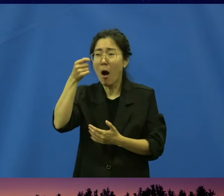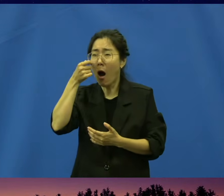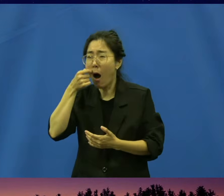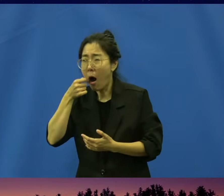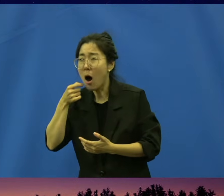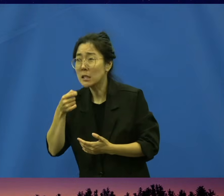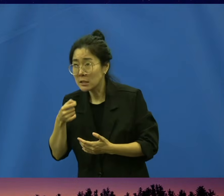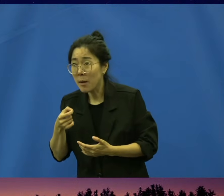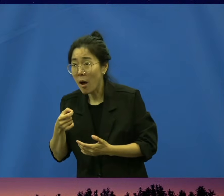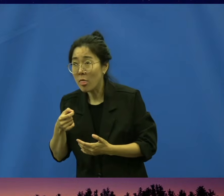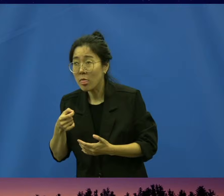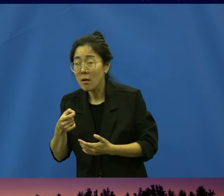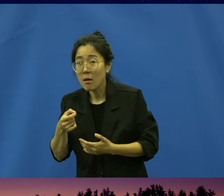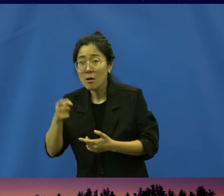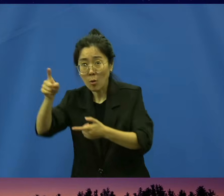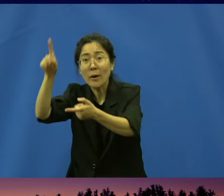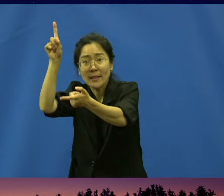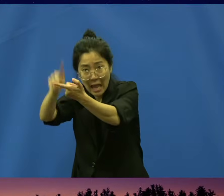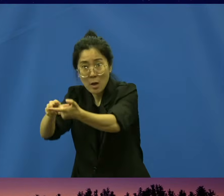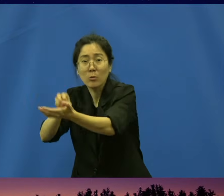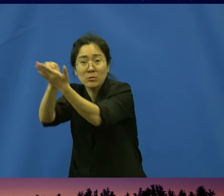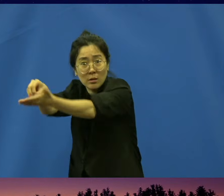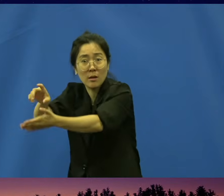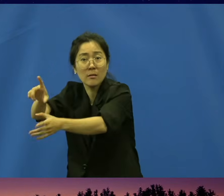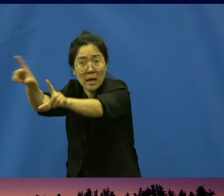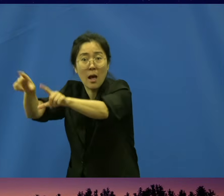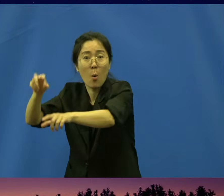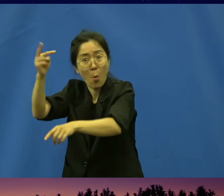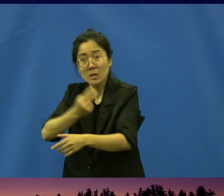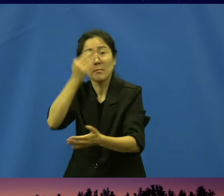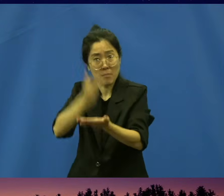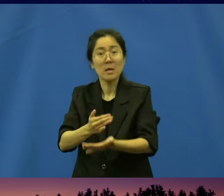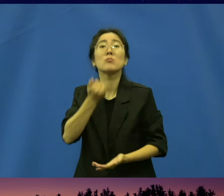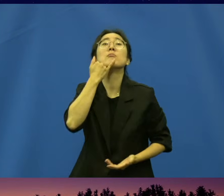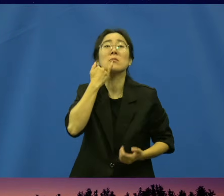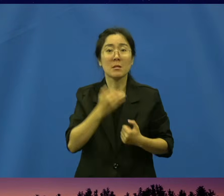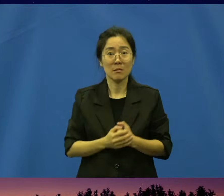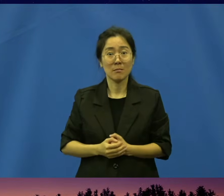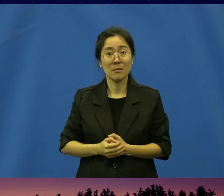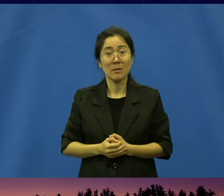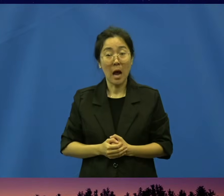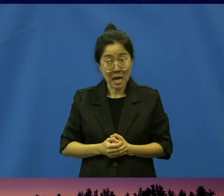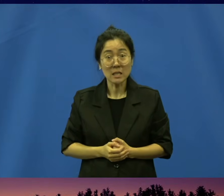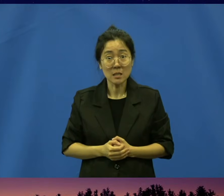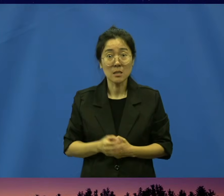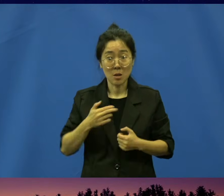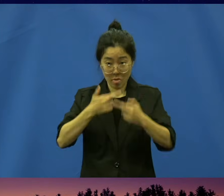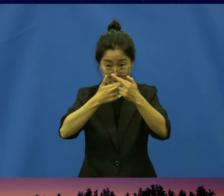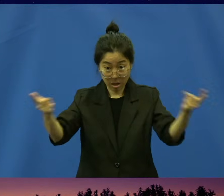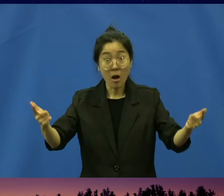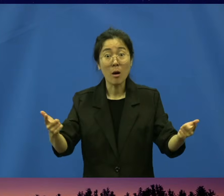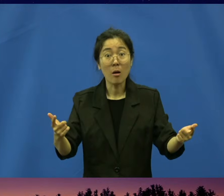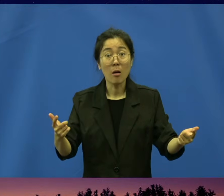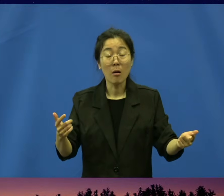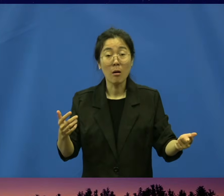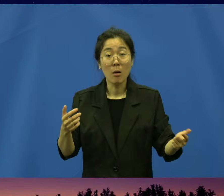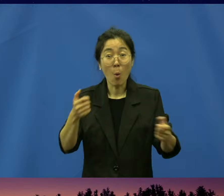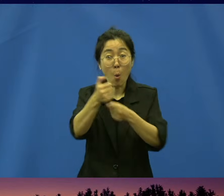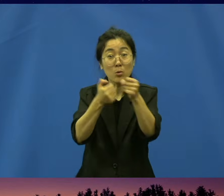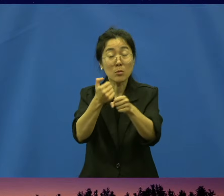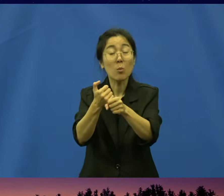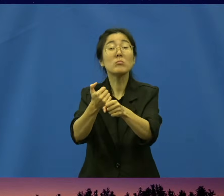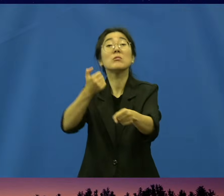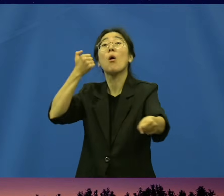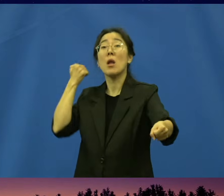아무도 돌아오지 않으면 나는 괜찮습니다. 50년 전에 아무것도 없는 데서 시작했는데 우리가 지금 왜 아무것도 없는 데 시작을